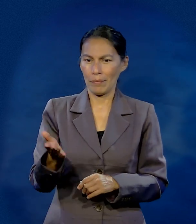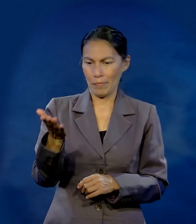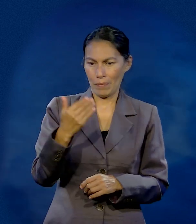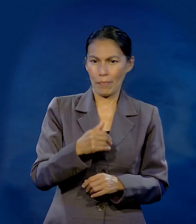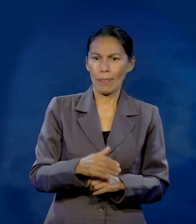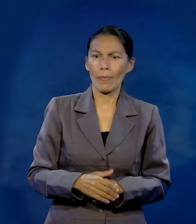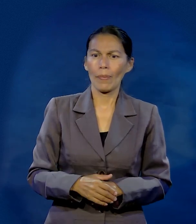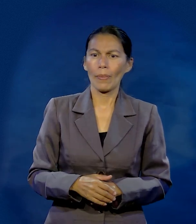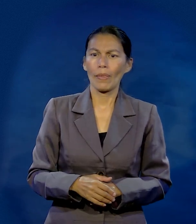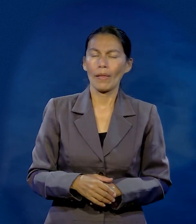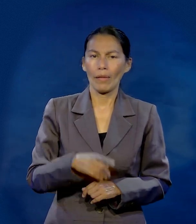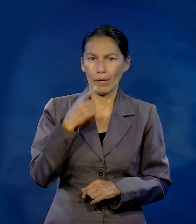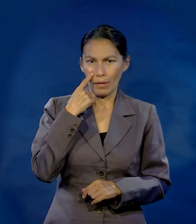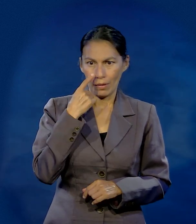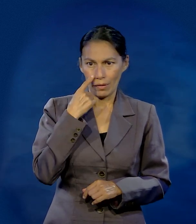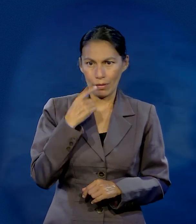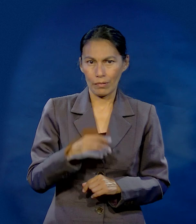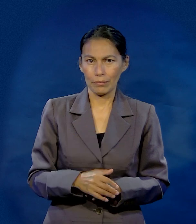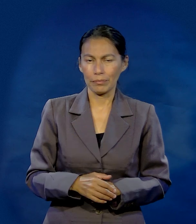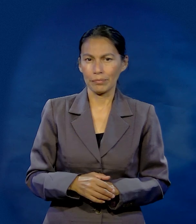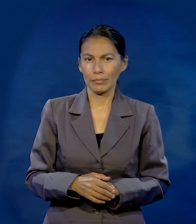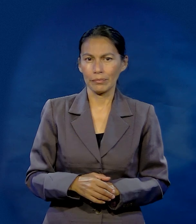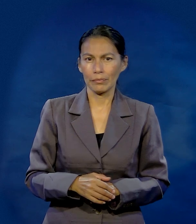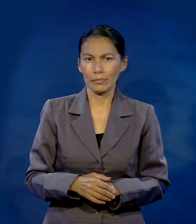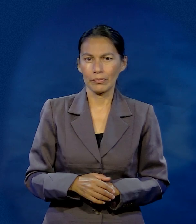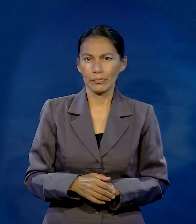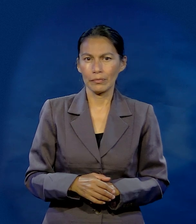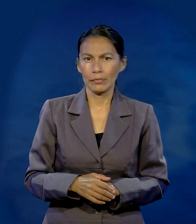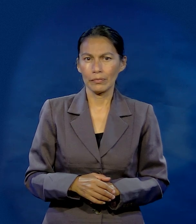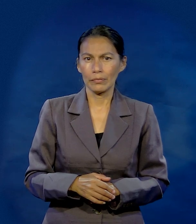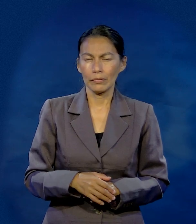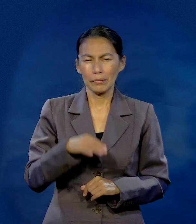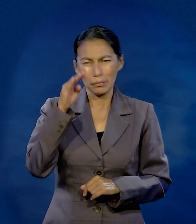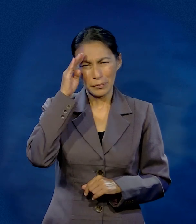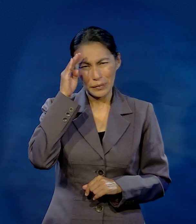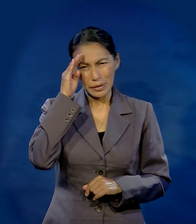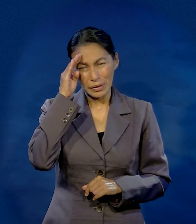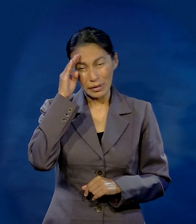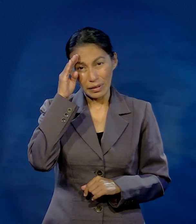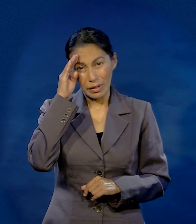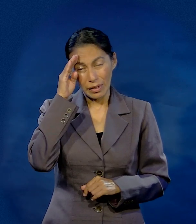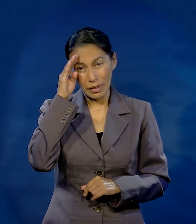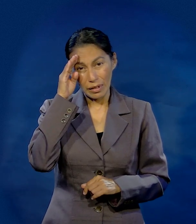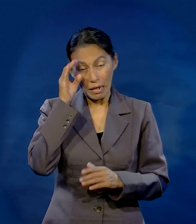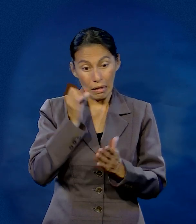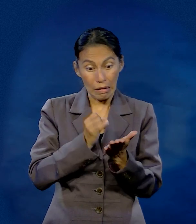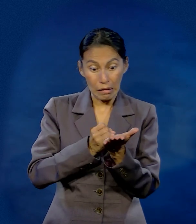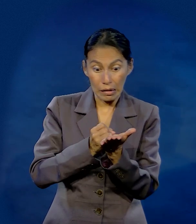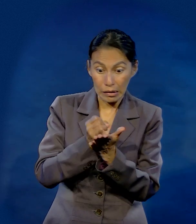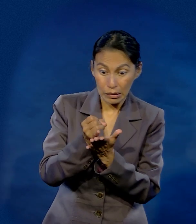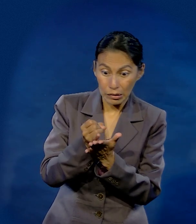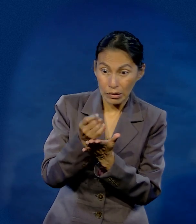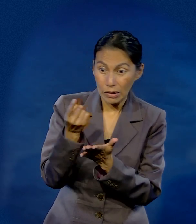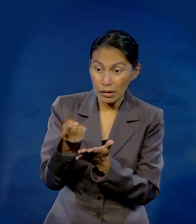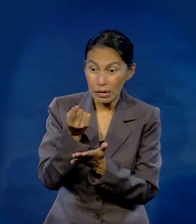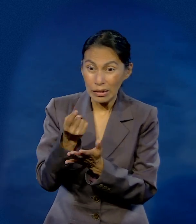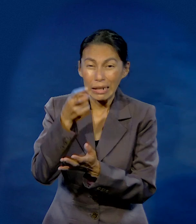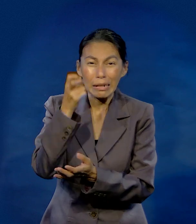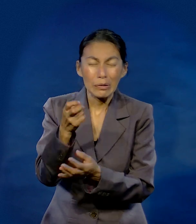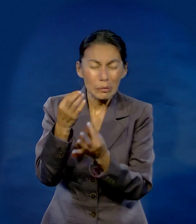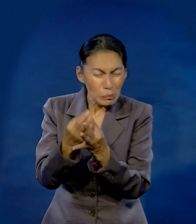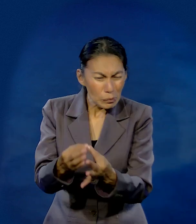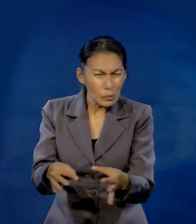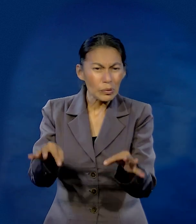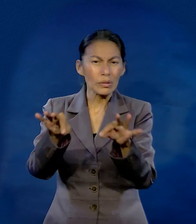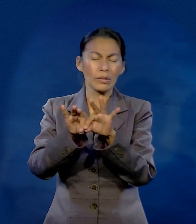sé si esta noche usted quiera irse con un adjetivo de necio o de sabio en Cristo alguien quiere irse con el adjetivo